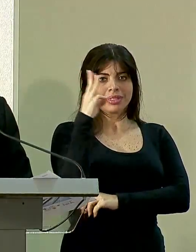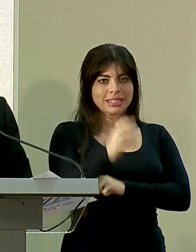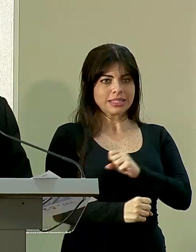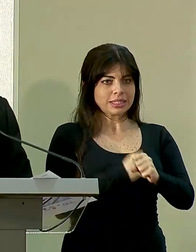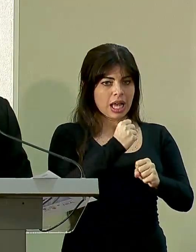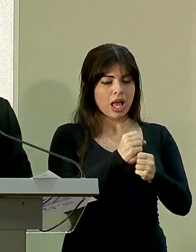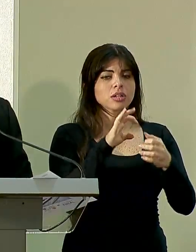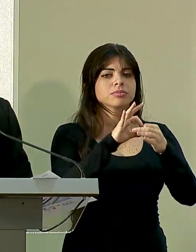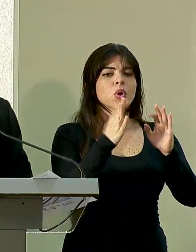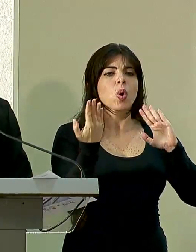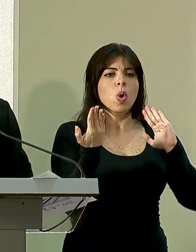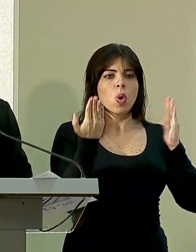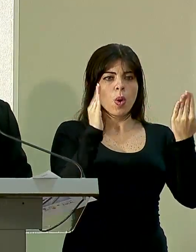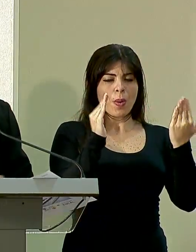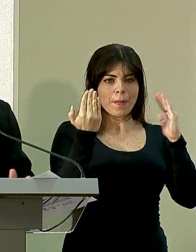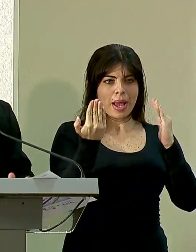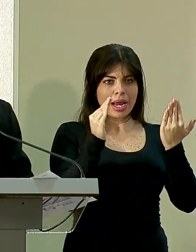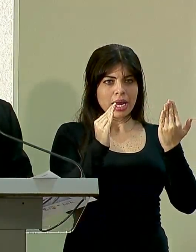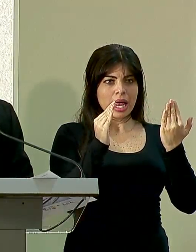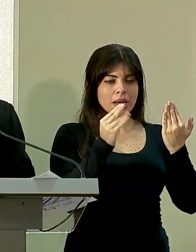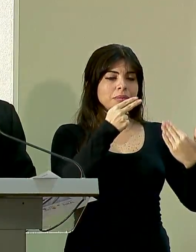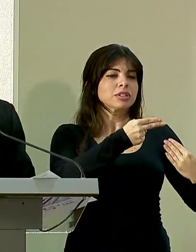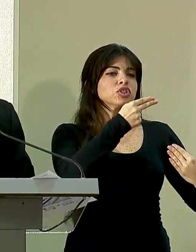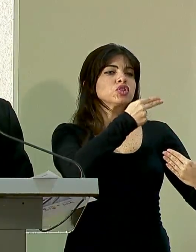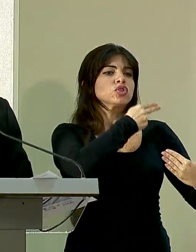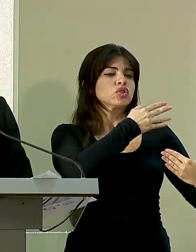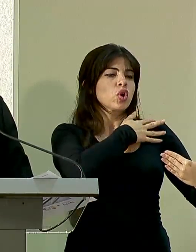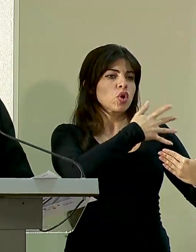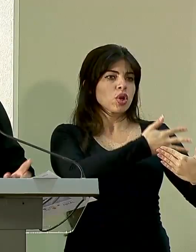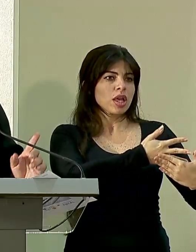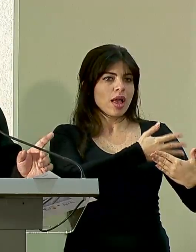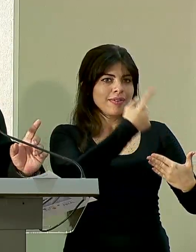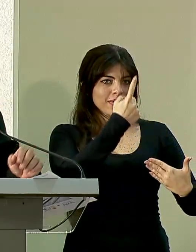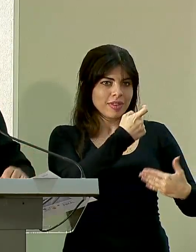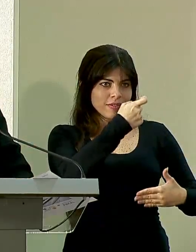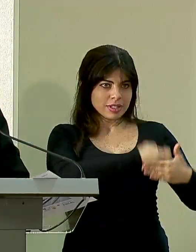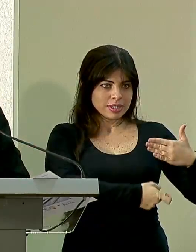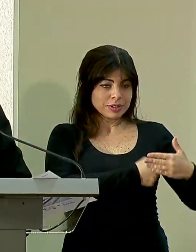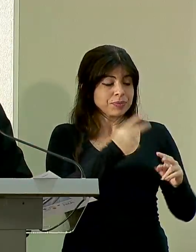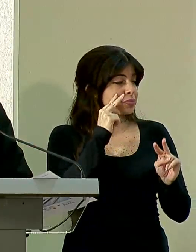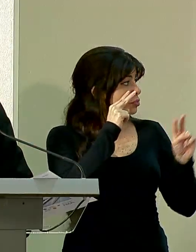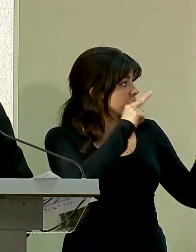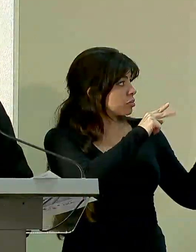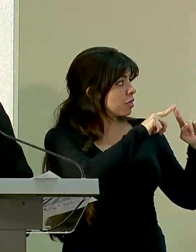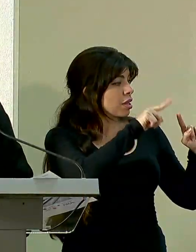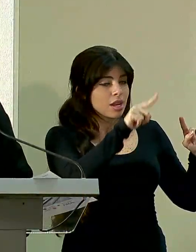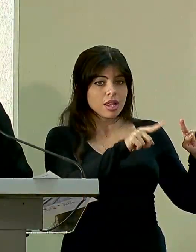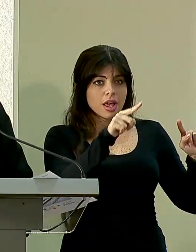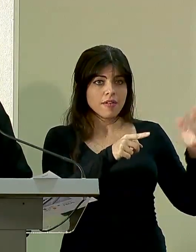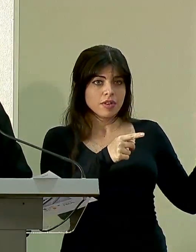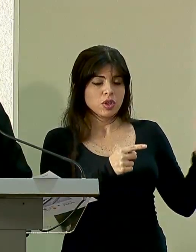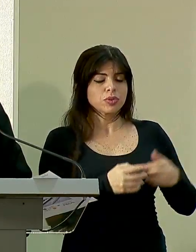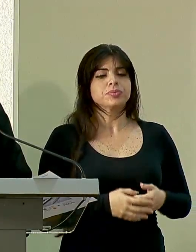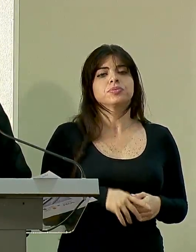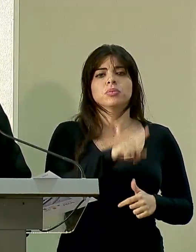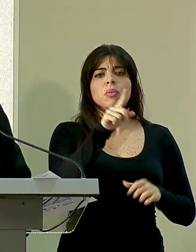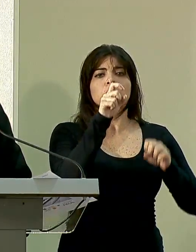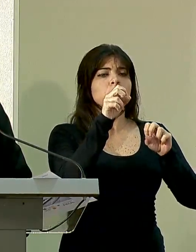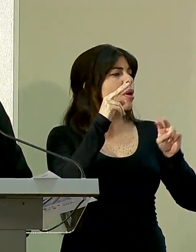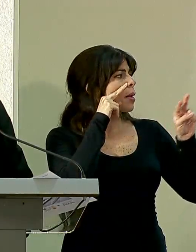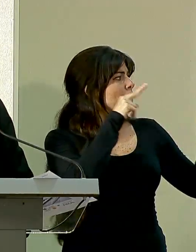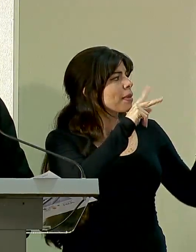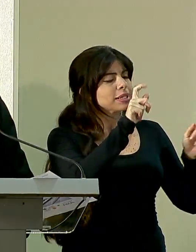6 años en comparación con el movimiento histórico del déficit. Tal y como lo podemos ver en el gráfico por ahí, ¿verdad?, ustedes ven